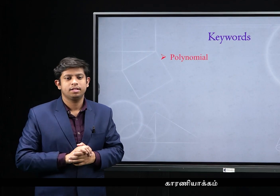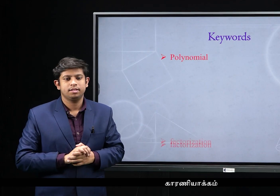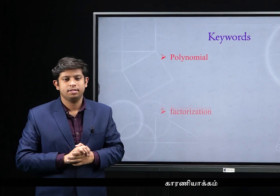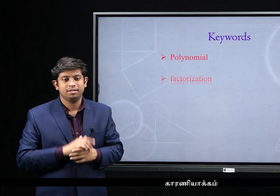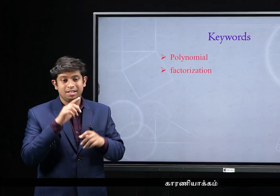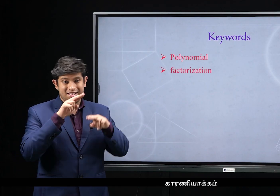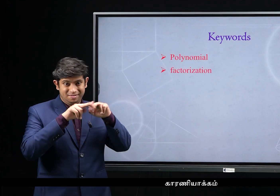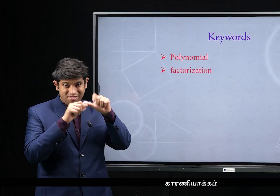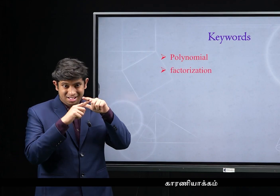காரணியாக்கம்,